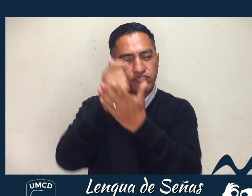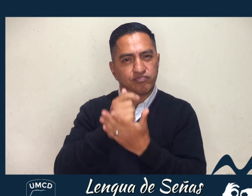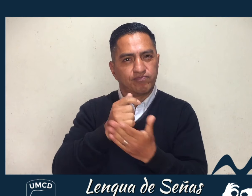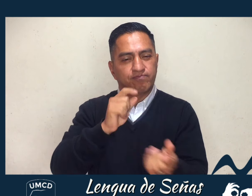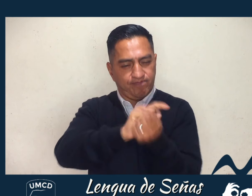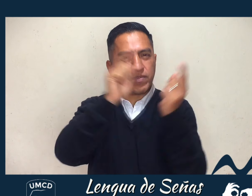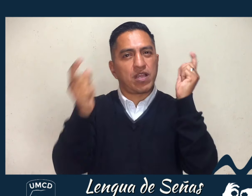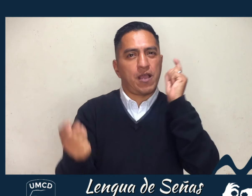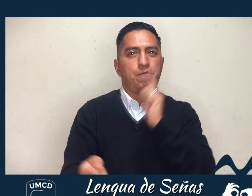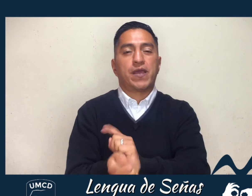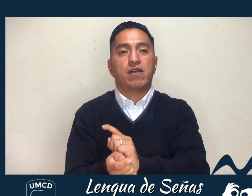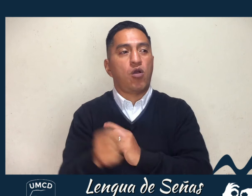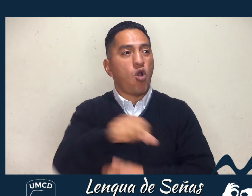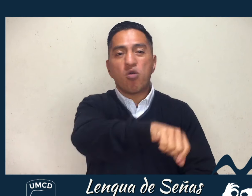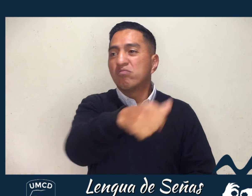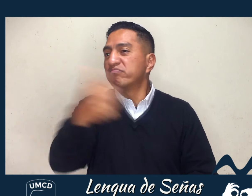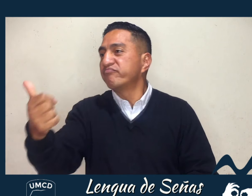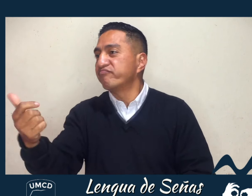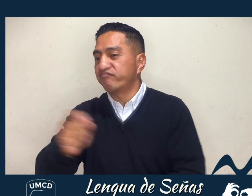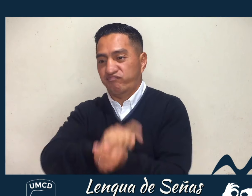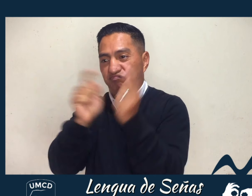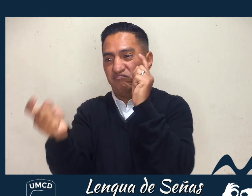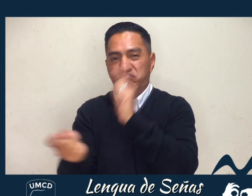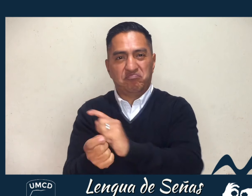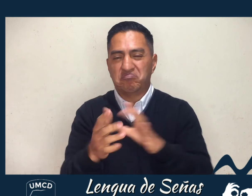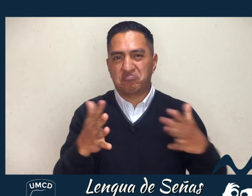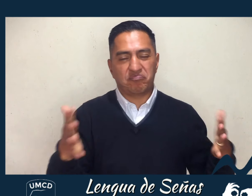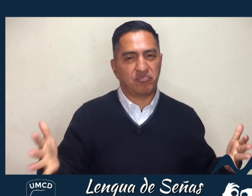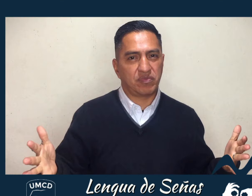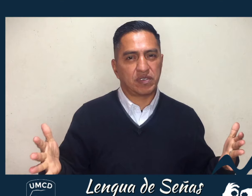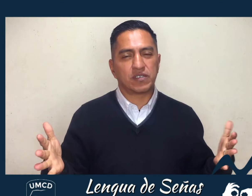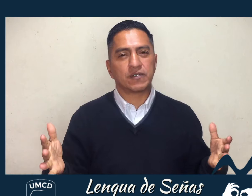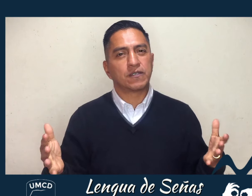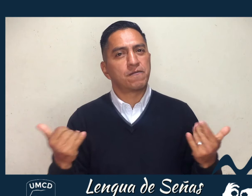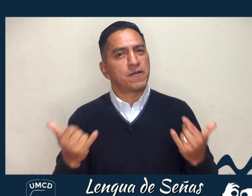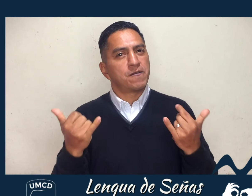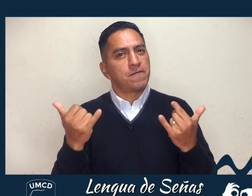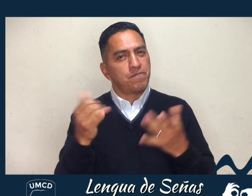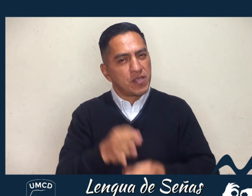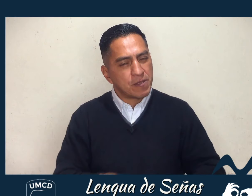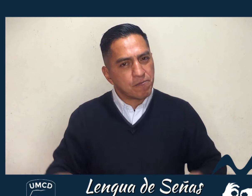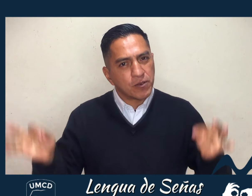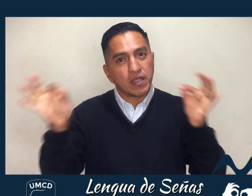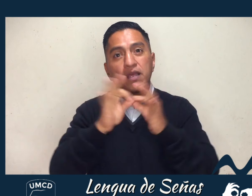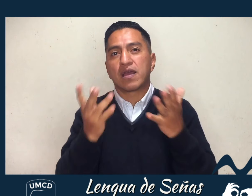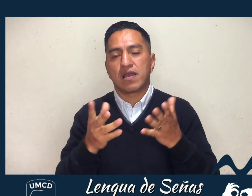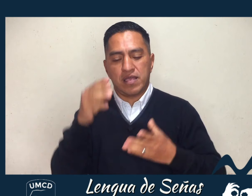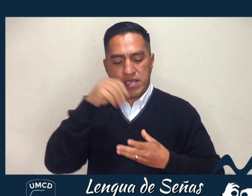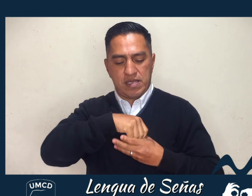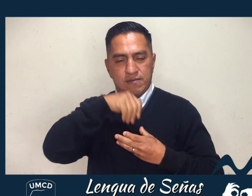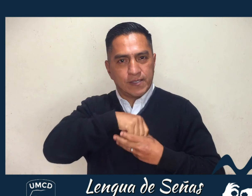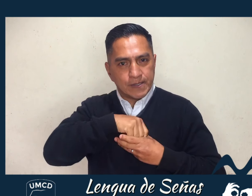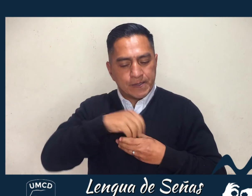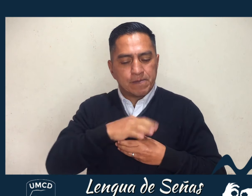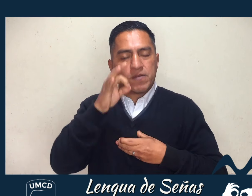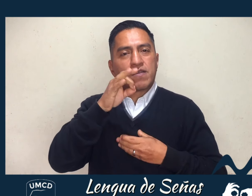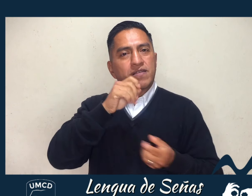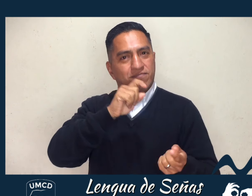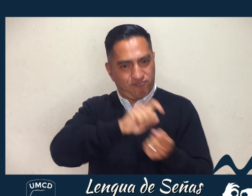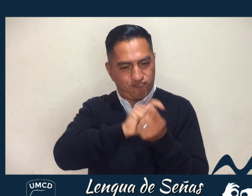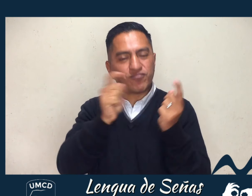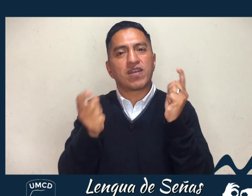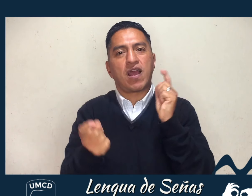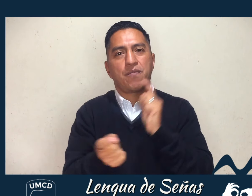nuestra vida. Porque lo que define cómo nos comportamos no es lo externo, sino lo